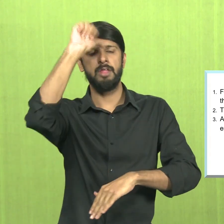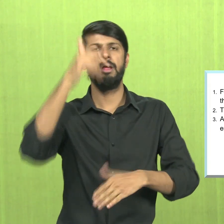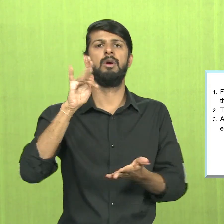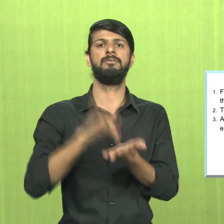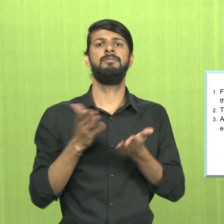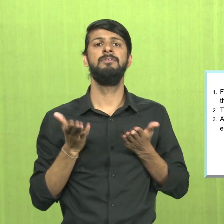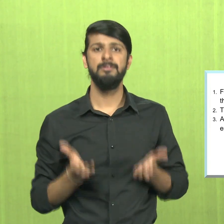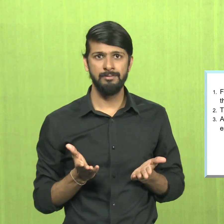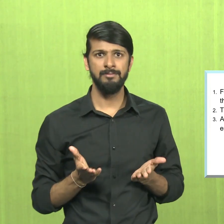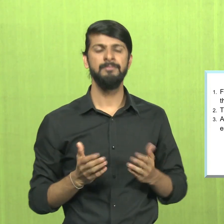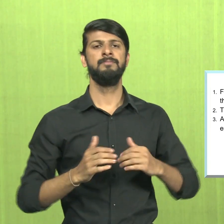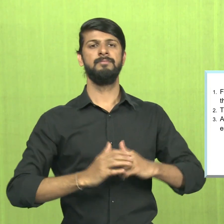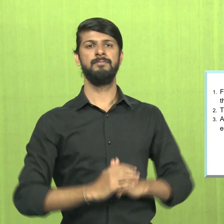इन इंडिया ओं